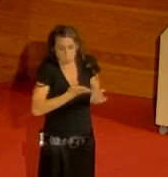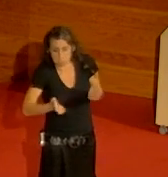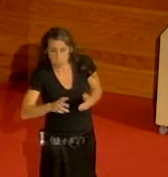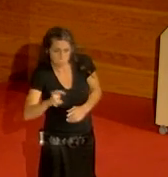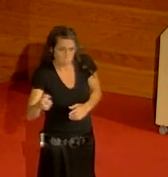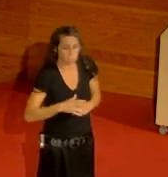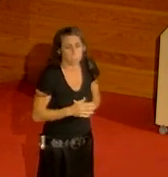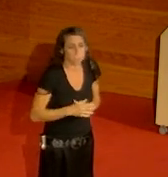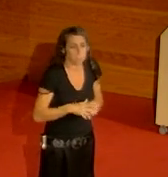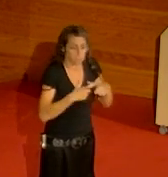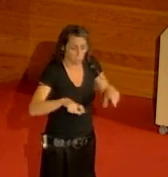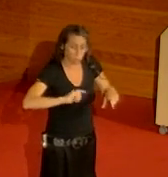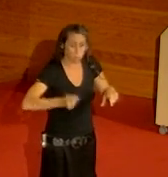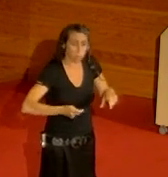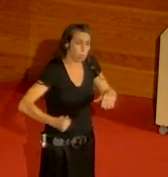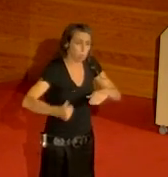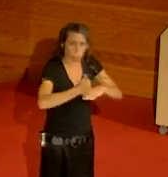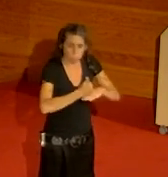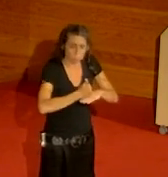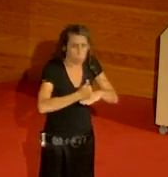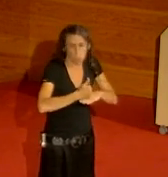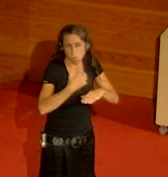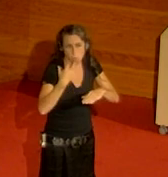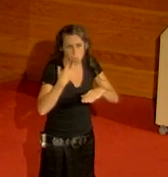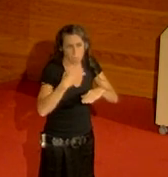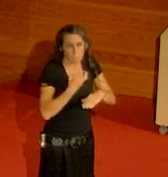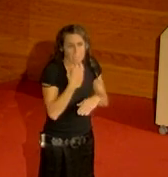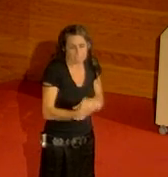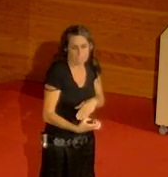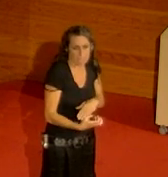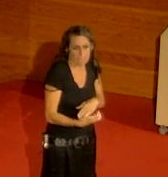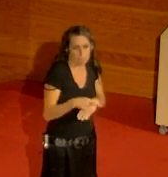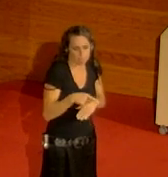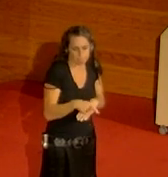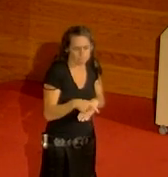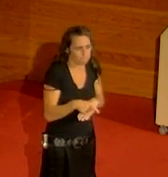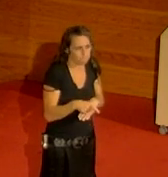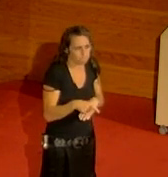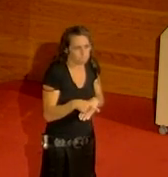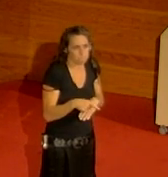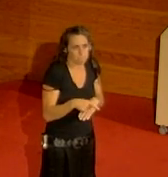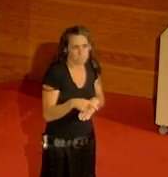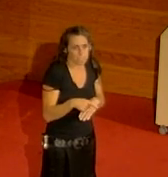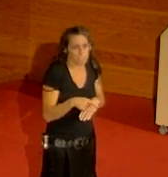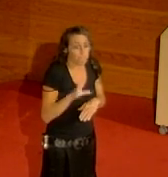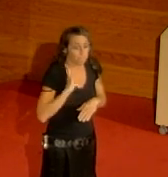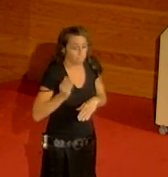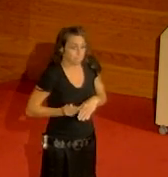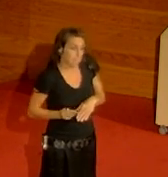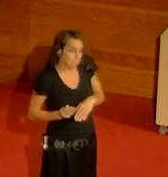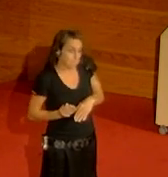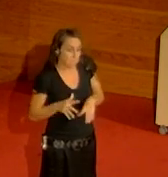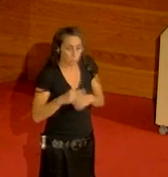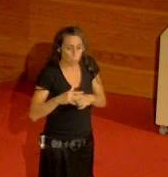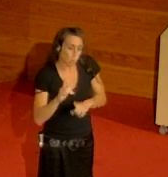es en última instancia probablemente el único organismo que hay en Israel que de alguna manera puede defender los intereses de los palestinos en determinar